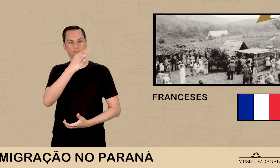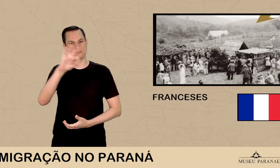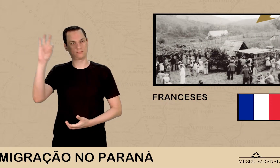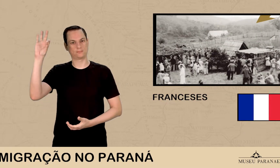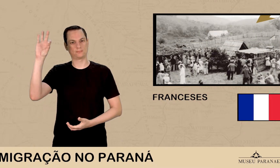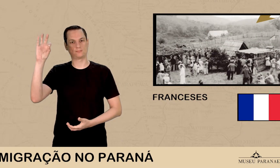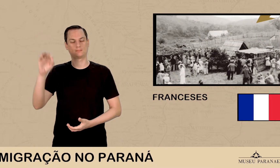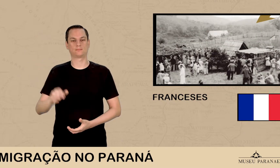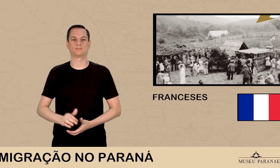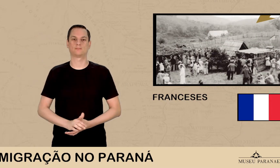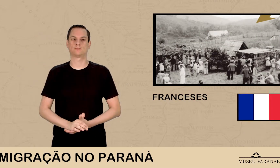franceses,